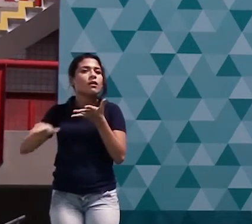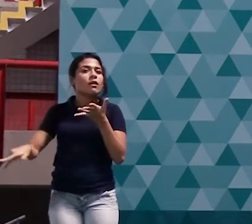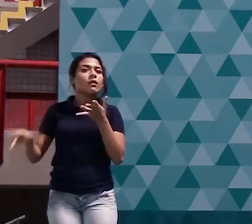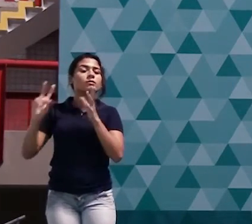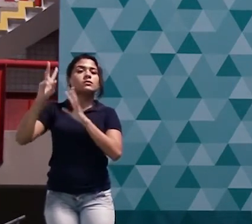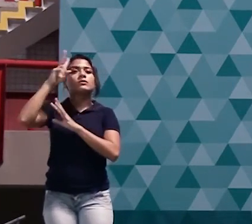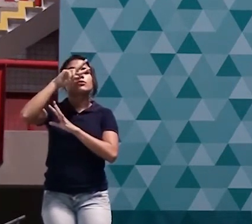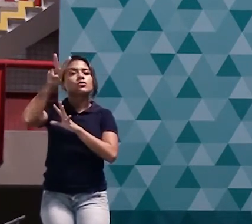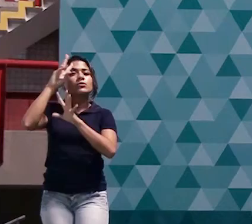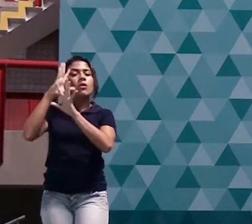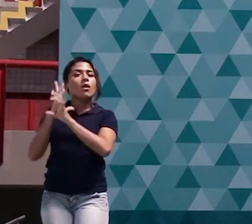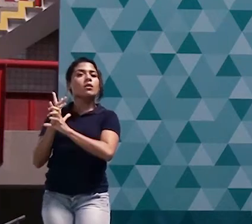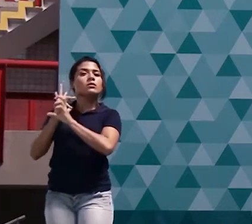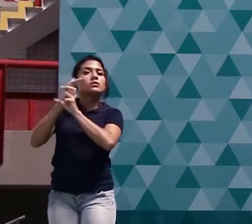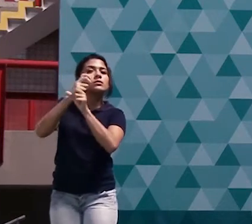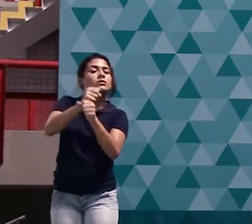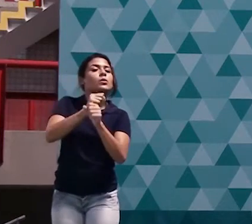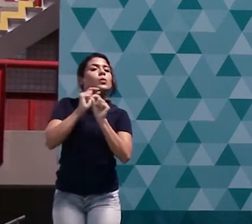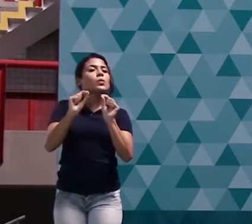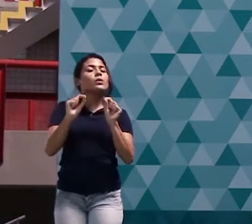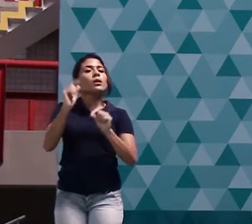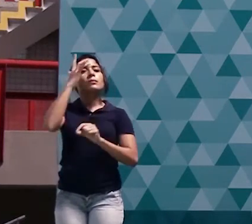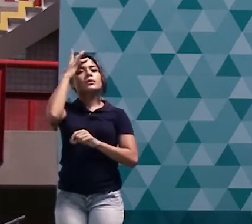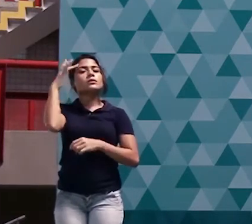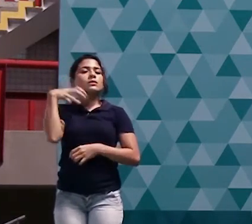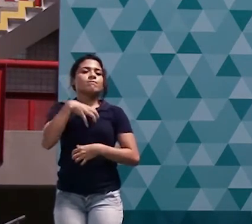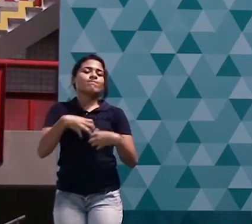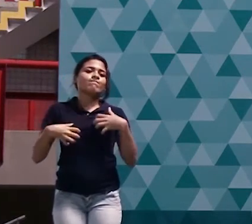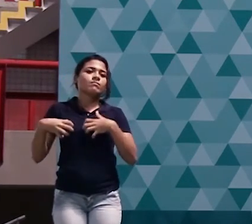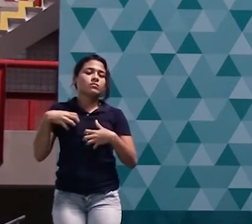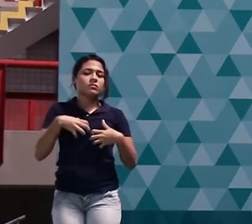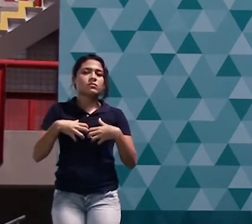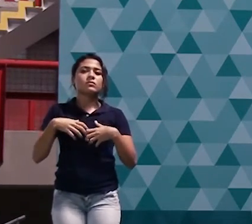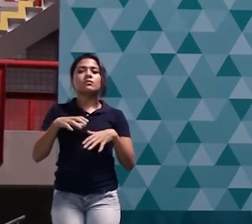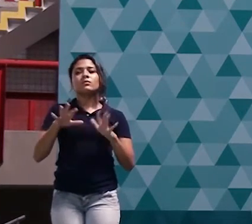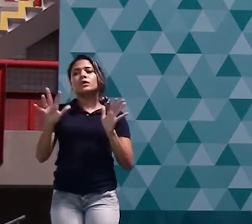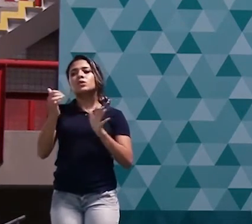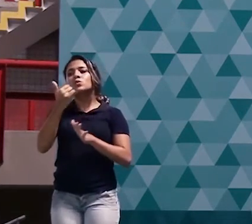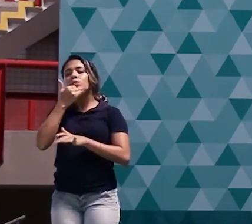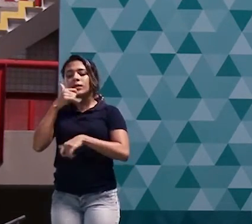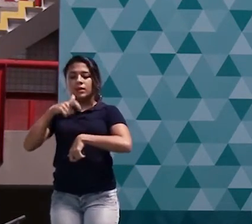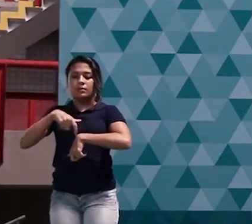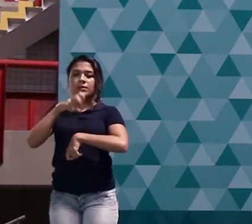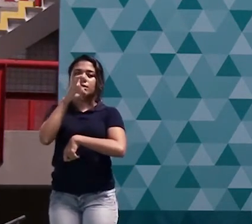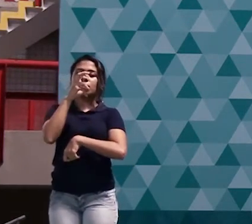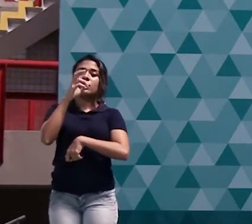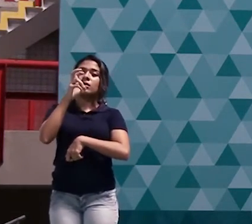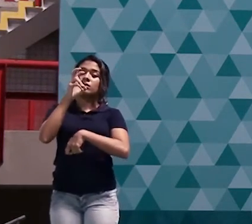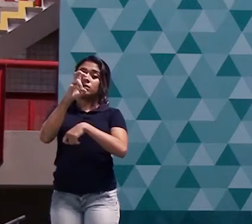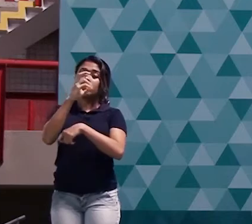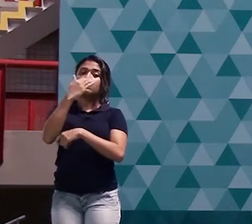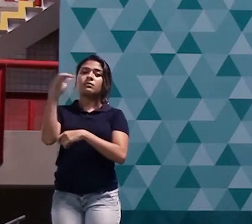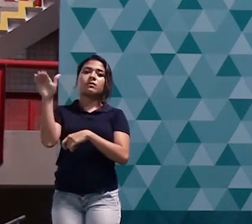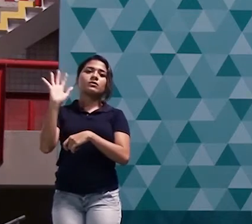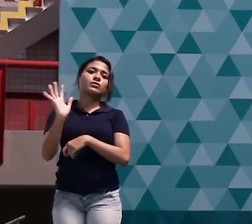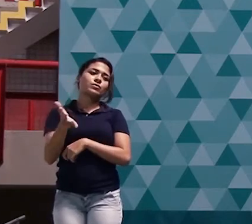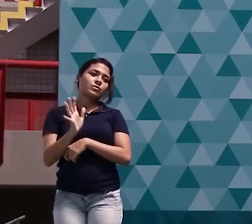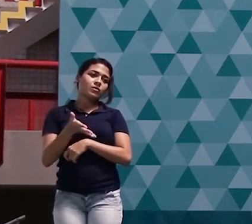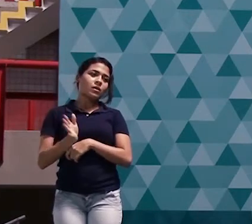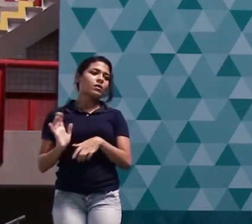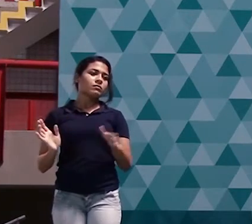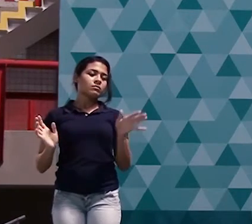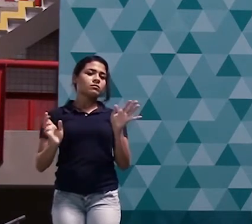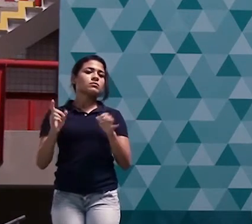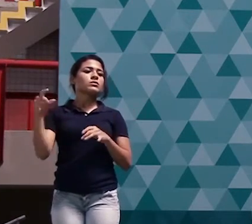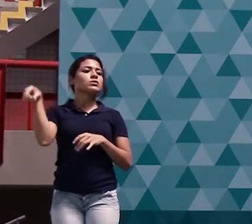uma história de insatisfação. Pessoal, infelizmente deu aqui já 5h30, e aí a gente não vai dar